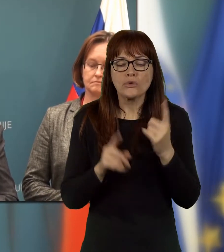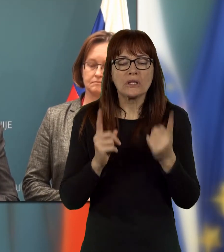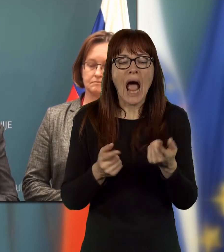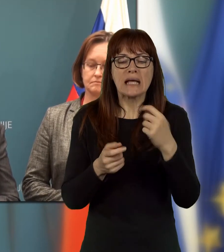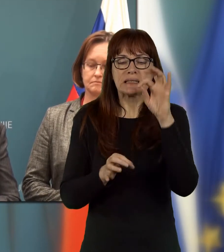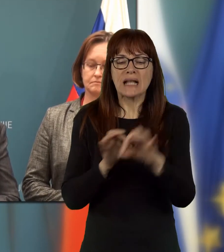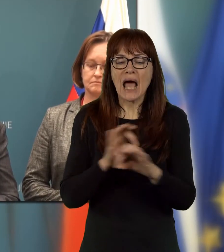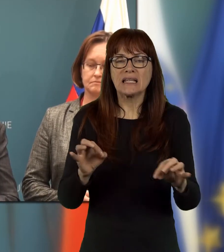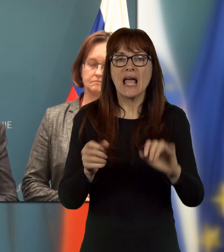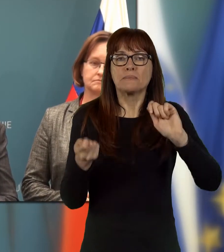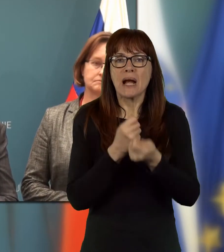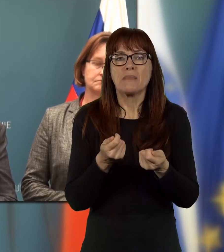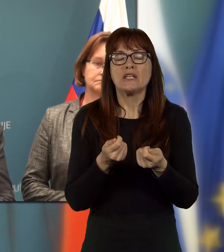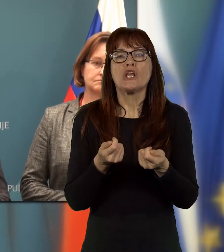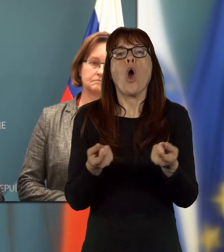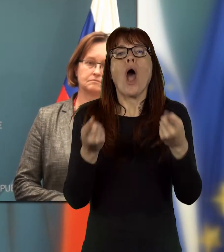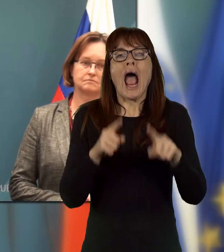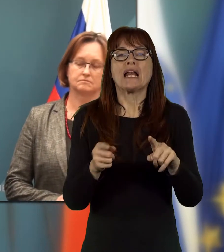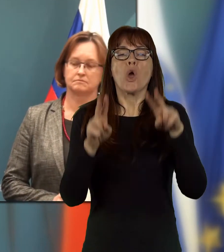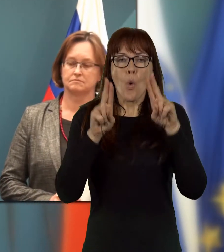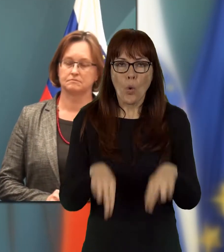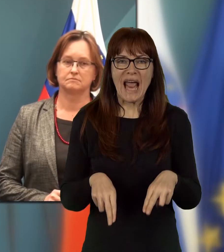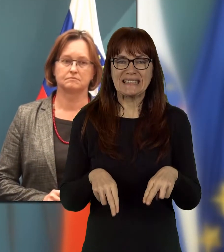karkoli strategije spremenilo oziroma uresničilo?